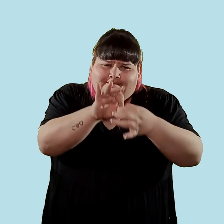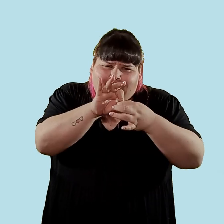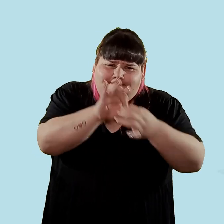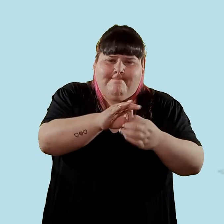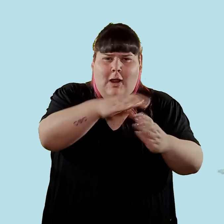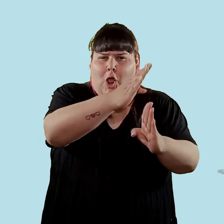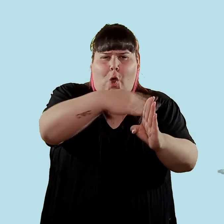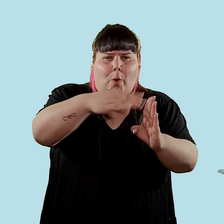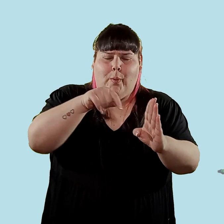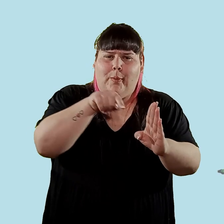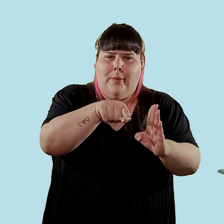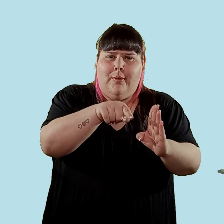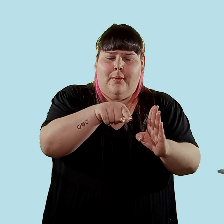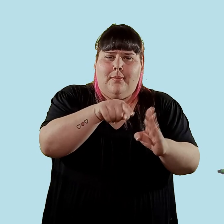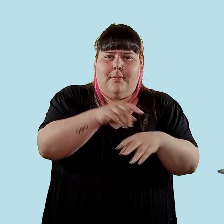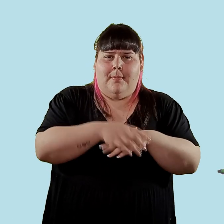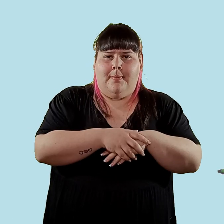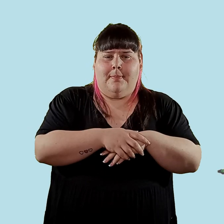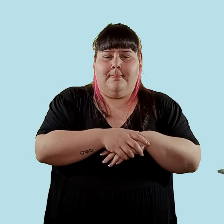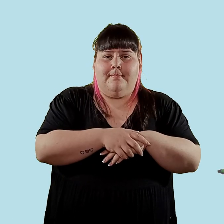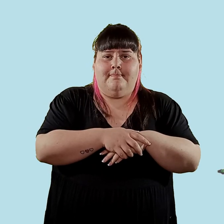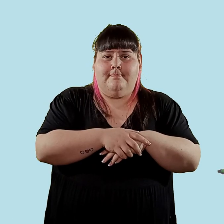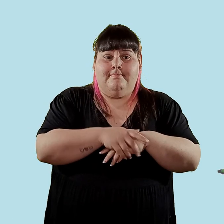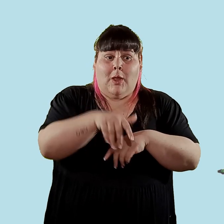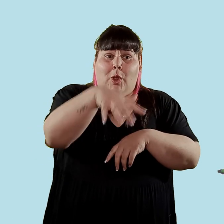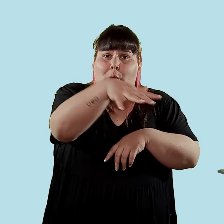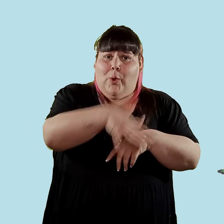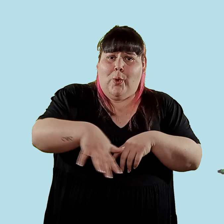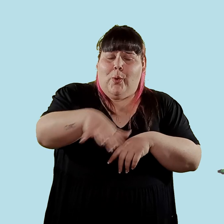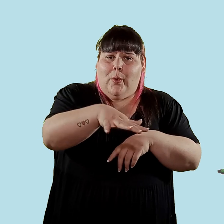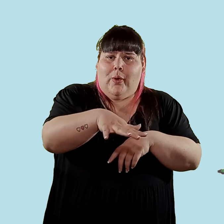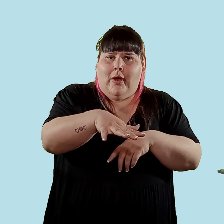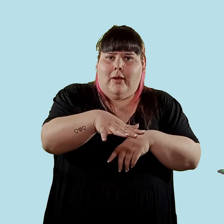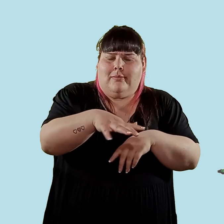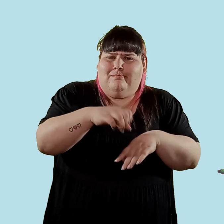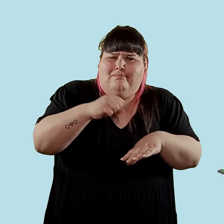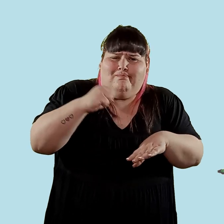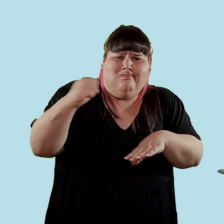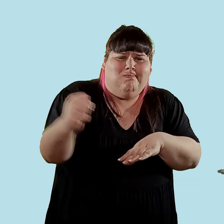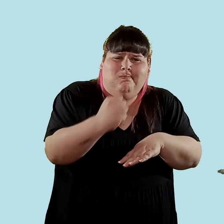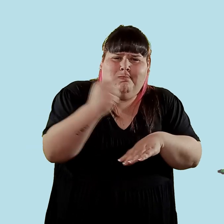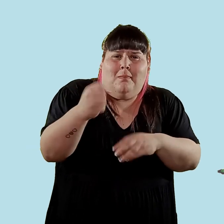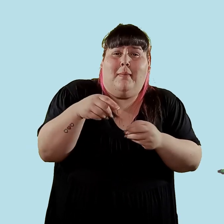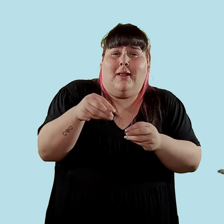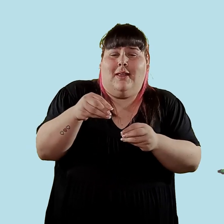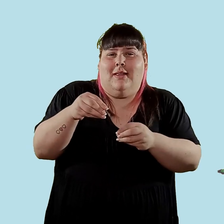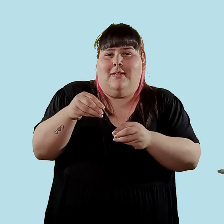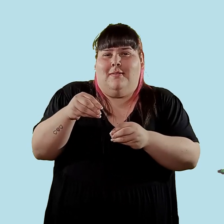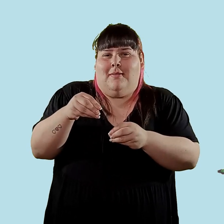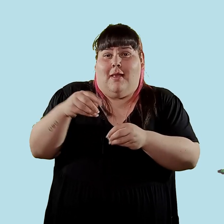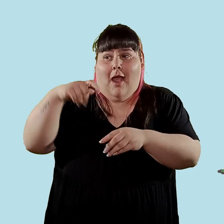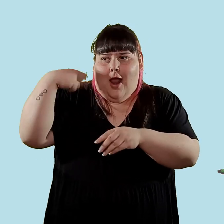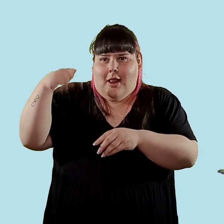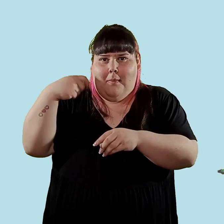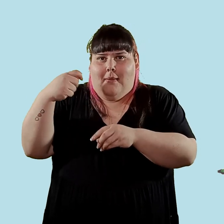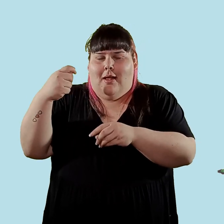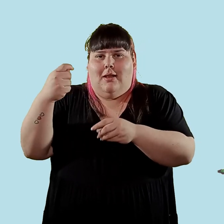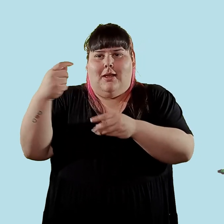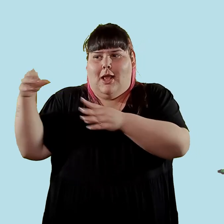los humedales. Son hábitats de suma relevancia para especies migratorias, como las